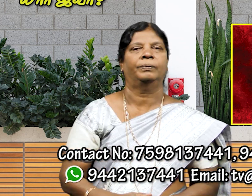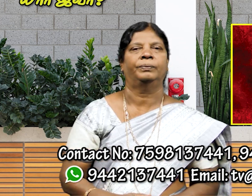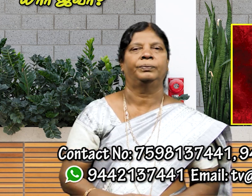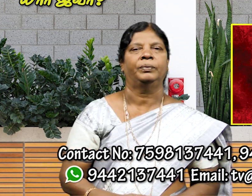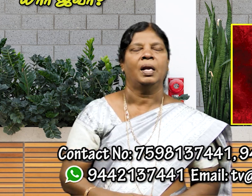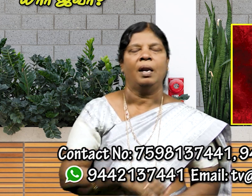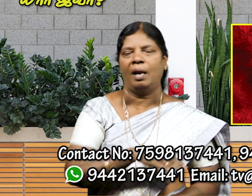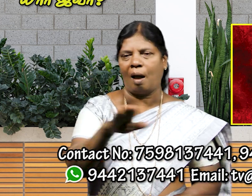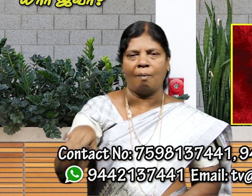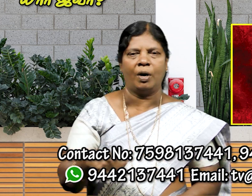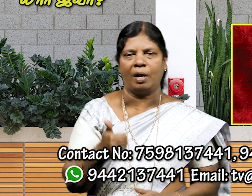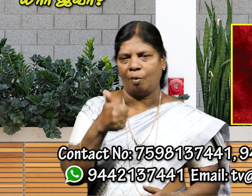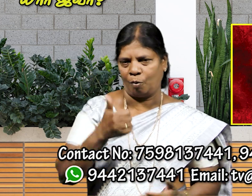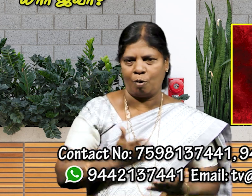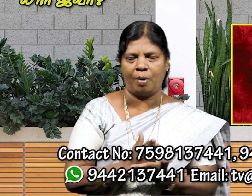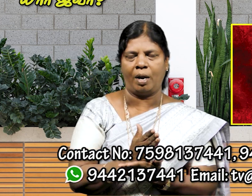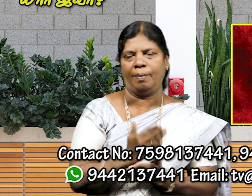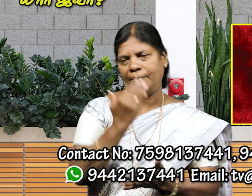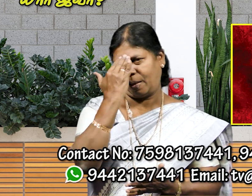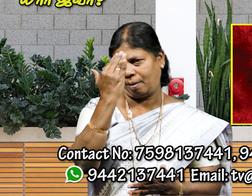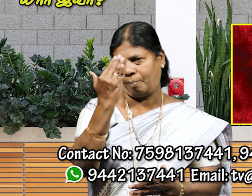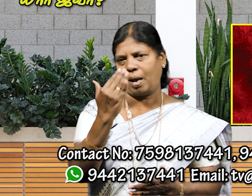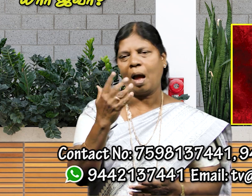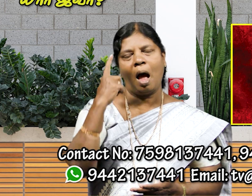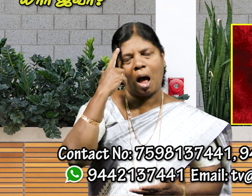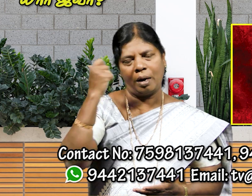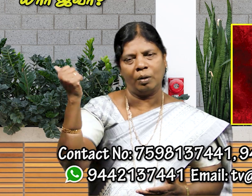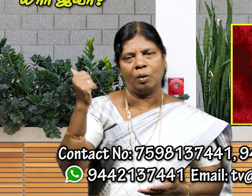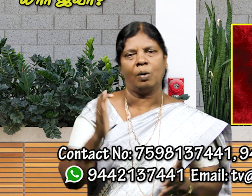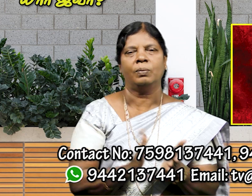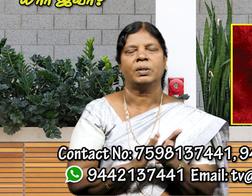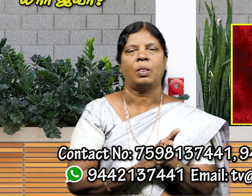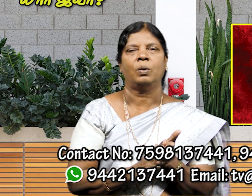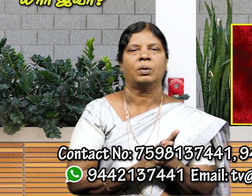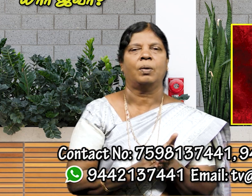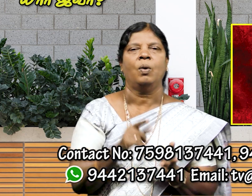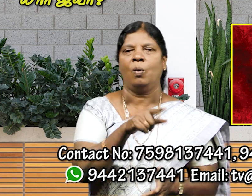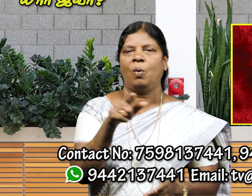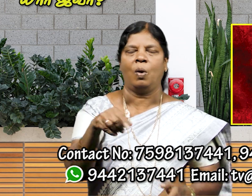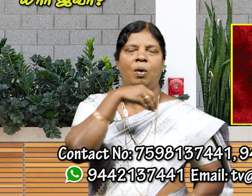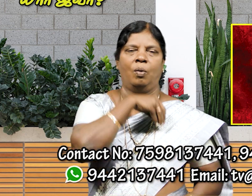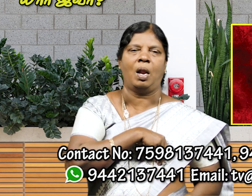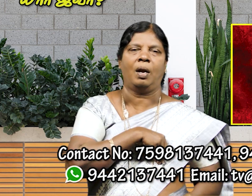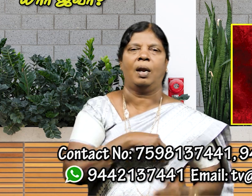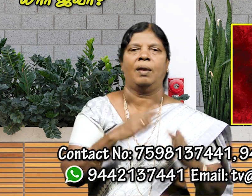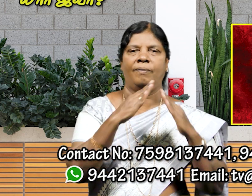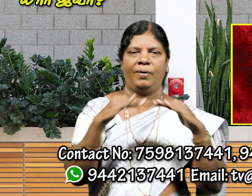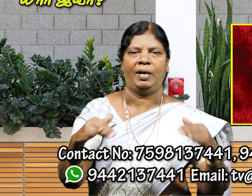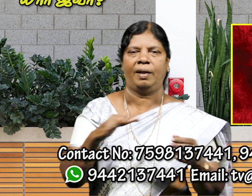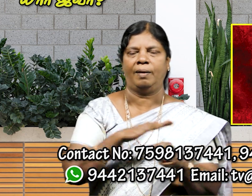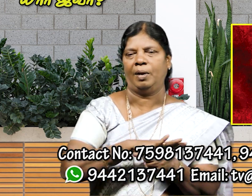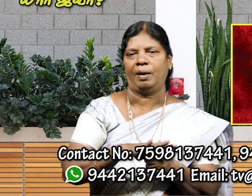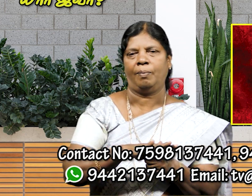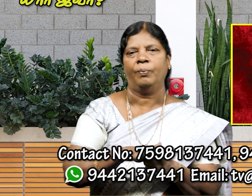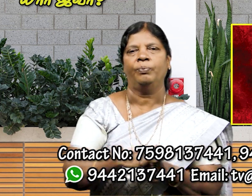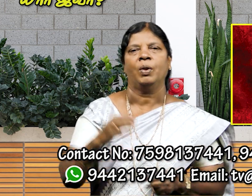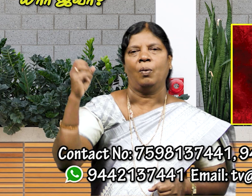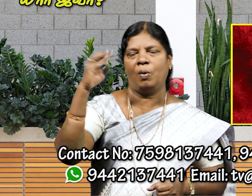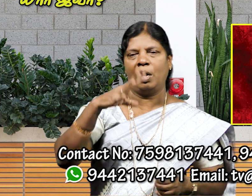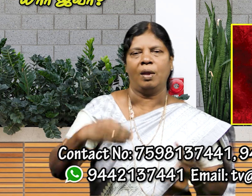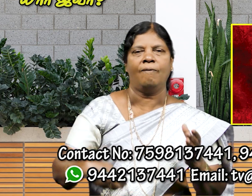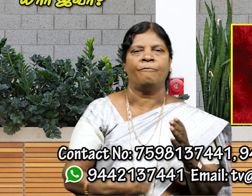கழித்தமைக்கு நன்றி. நம்முடைய உண்மையான மதிப்பை அறிந்து கொள்வதால் கிடைக்கும் சந்தோஷம் உங்கள் உள்ளங்களையும் இல்லங்களையும்